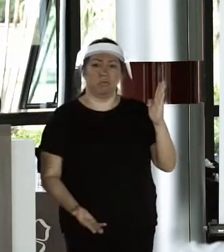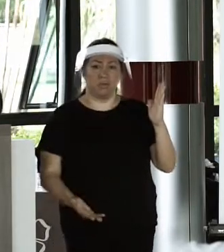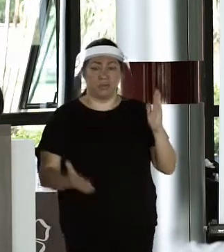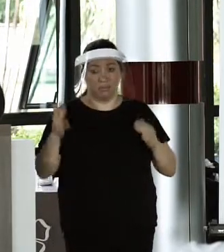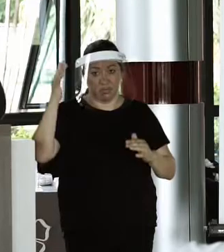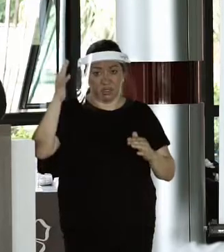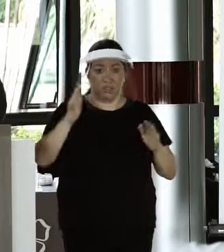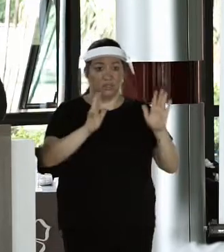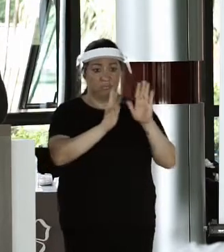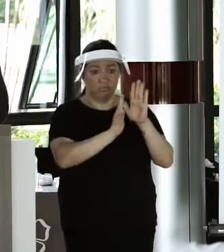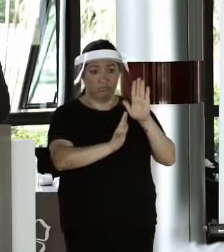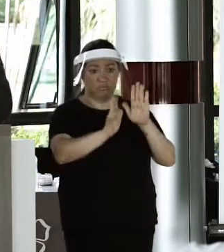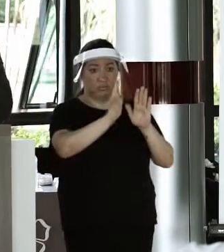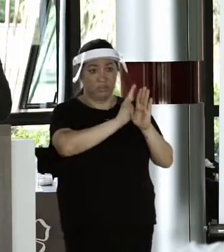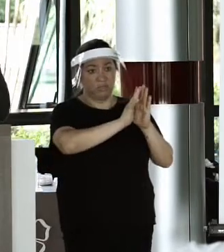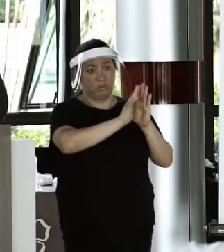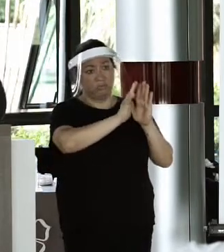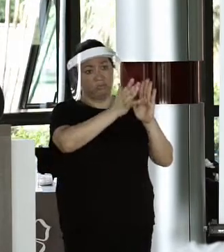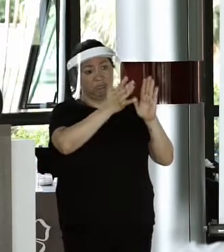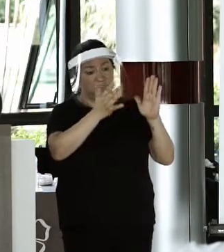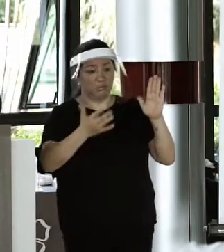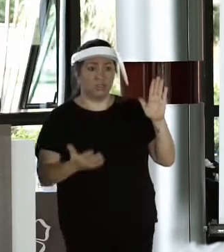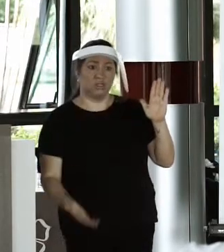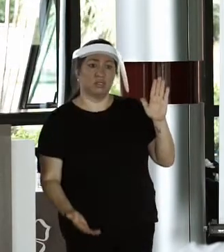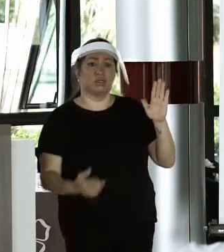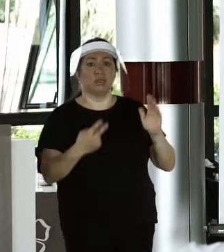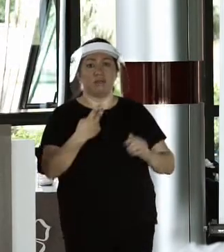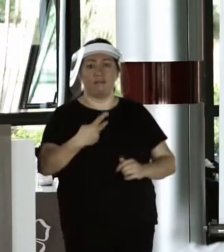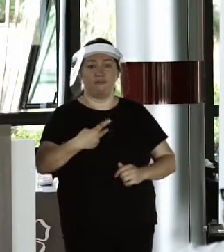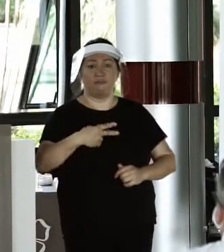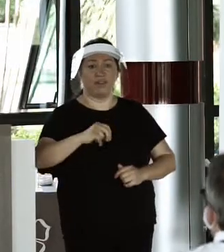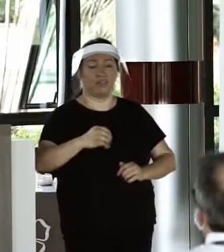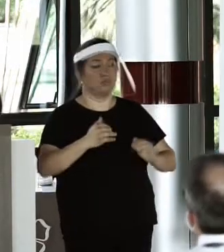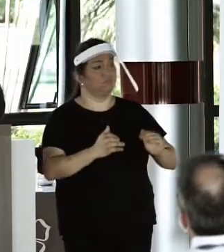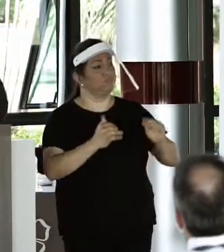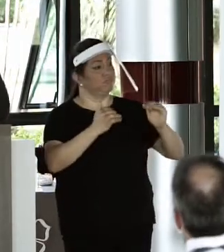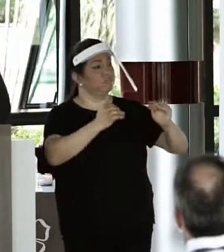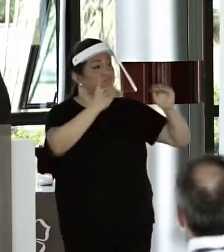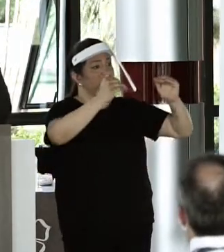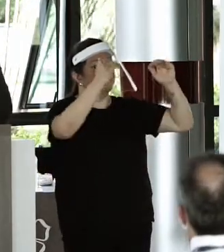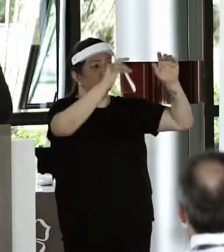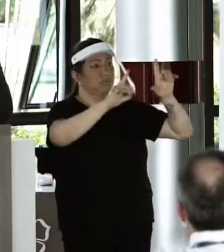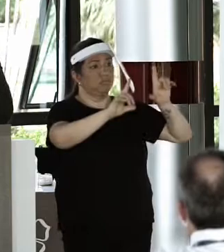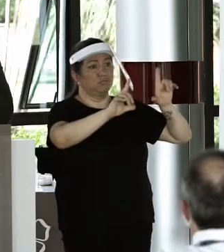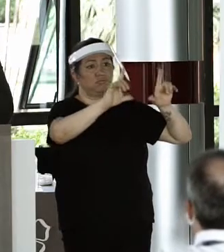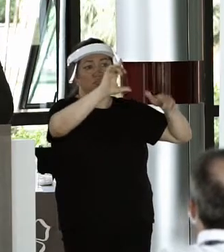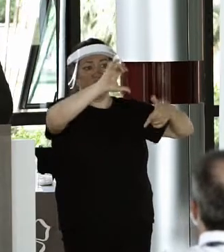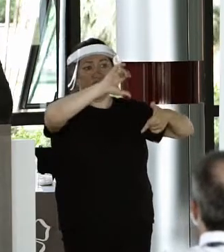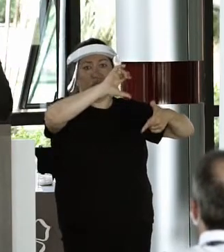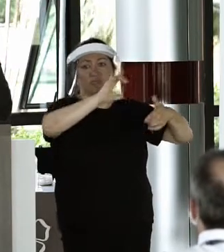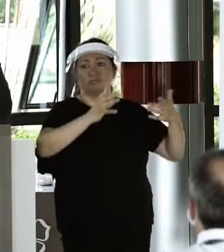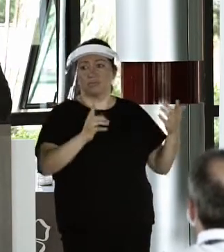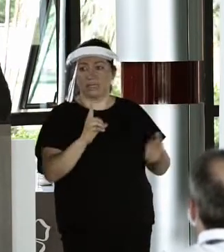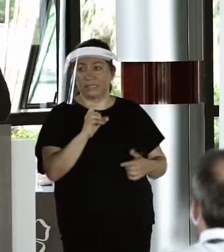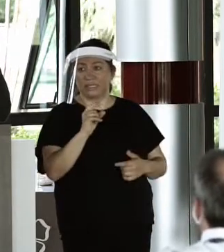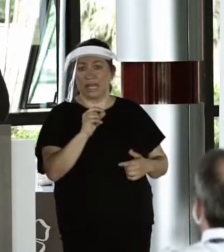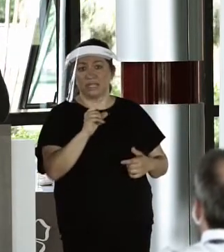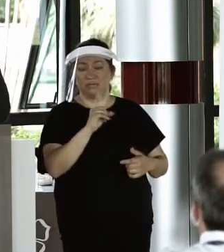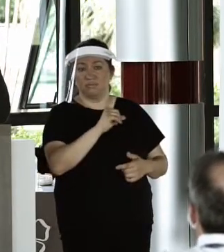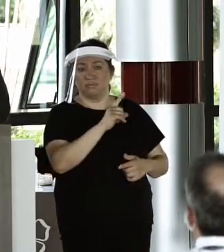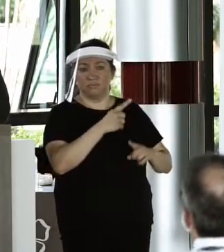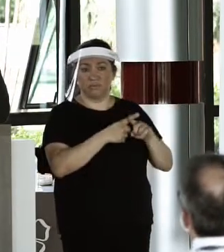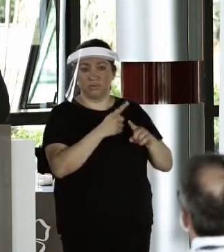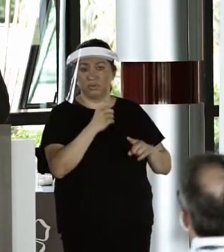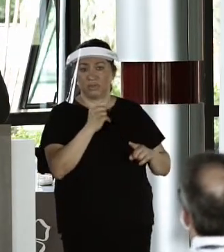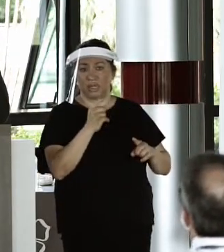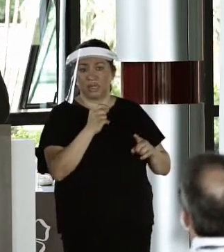placa cerâmica caindo do 20º andar de uma edificação. Uma placa de 10 por 10. Mata um adulto ou uma